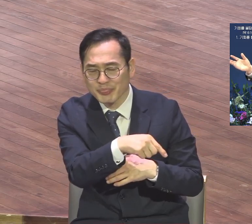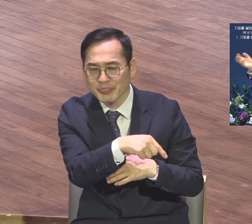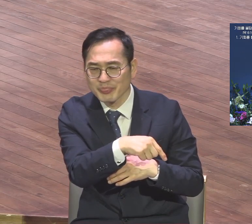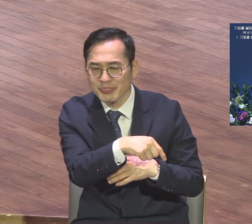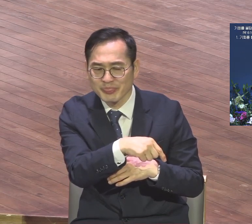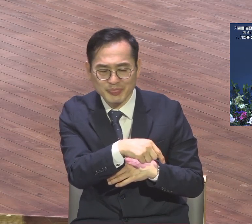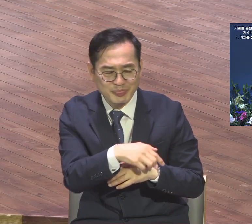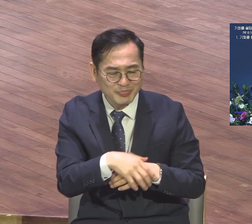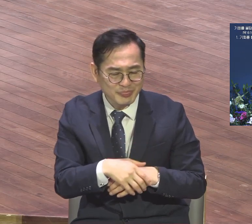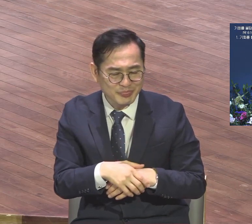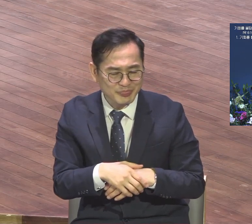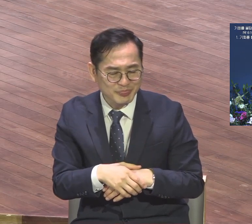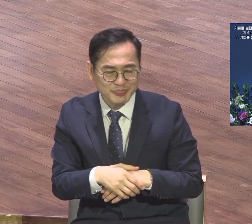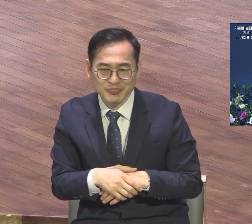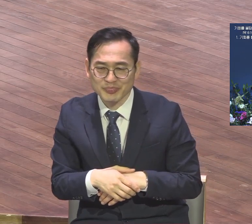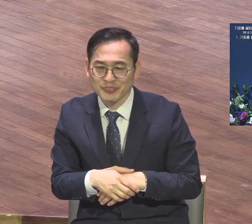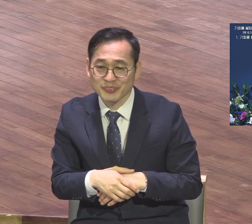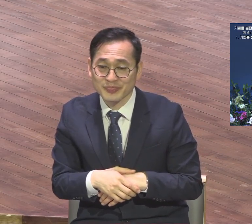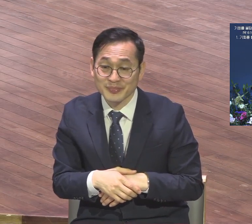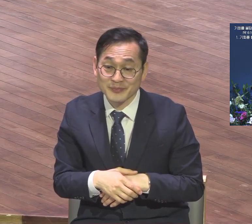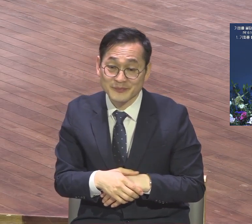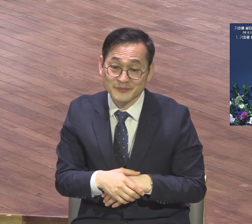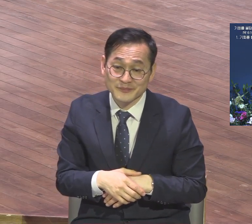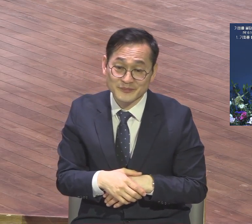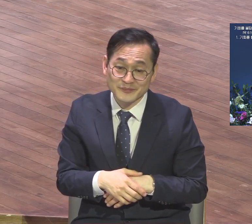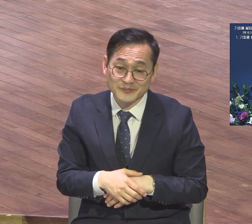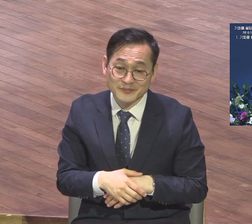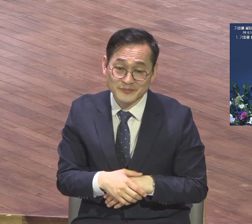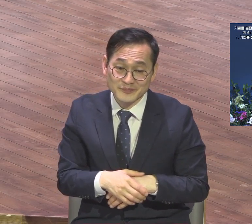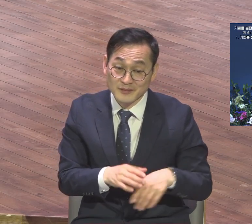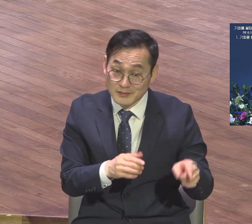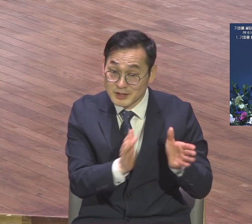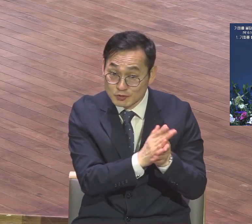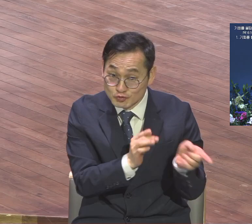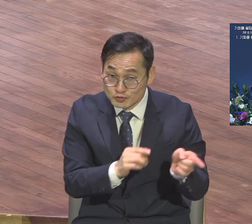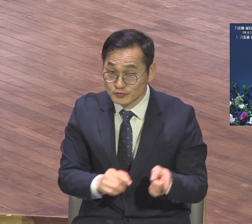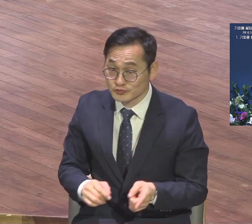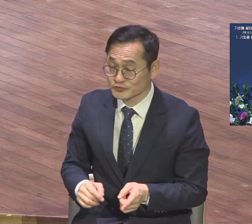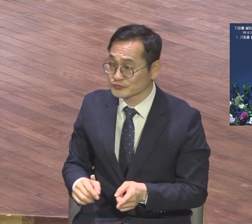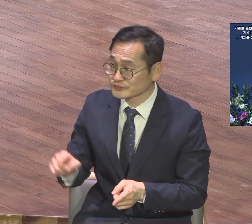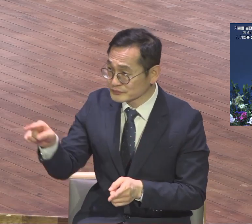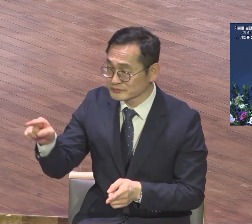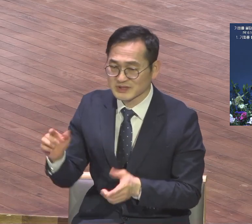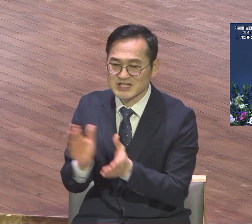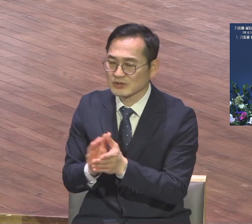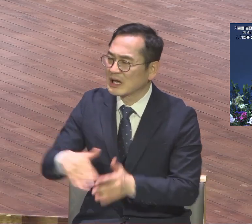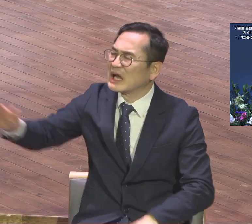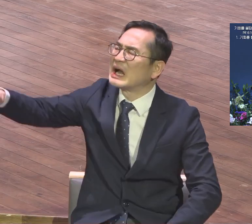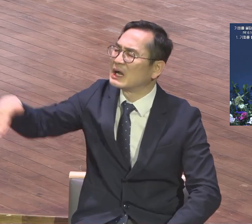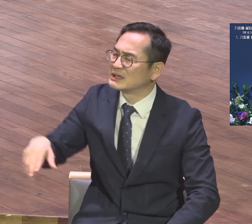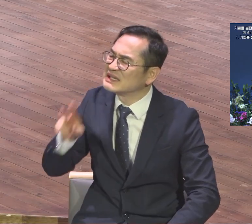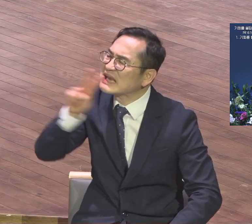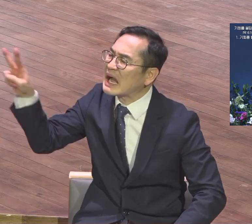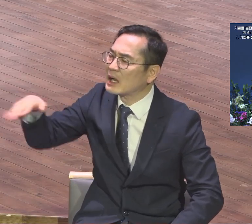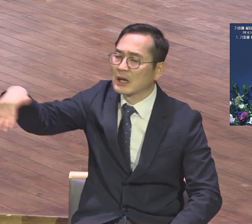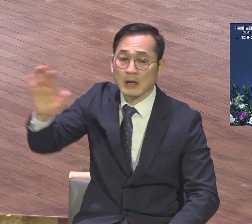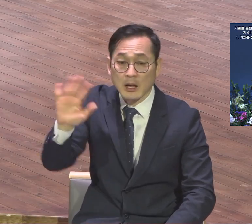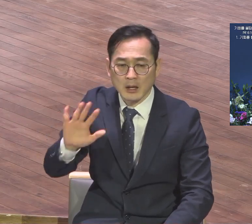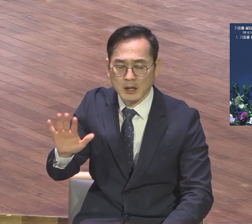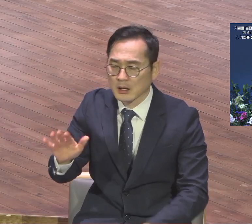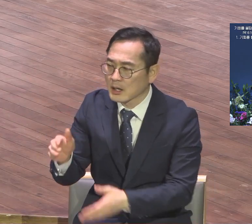대례인데 그 친구는 정 목사님 절대로 나는 어이 야 이런다 그래 안